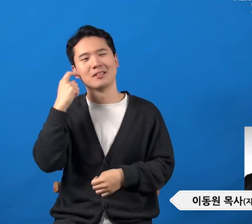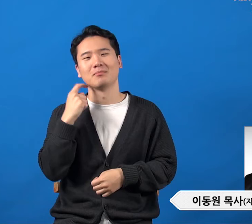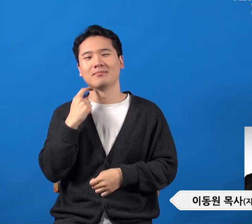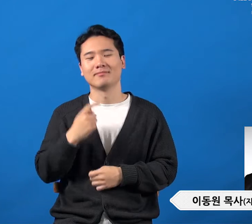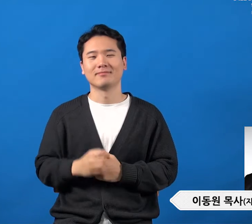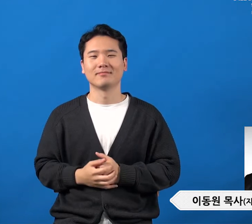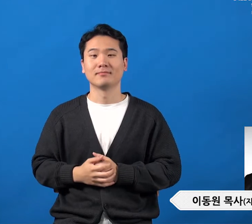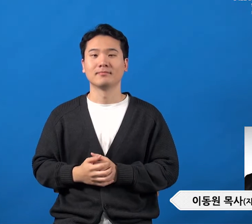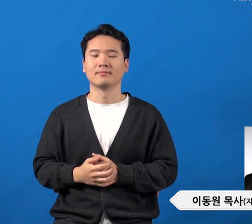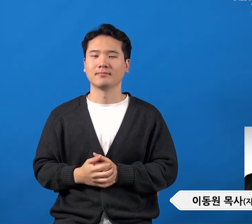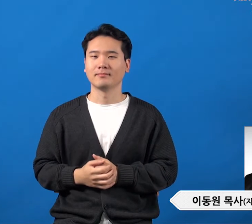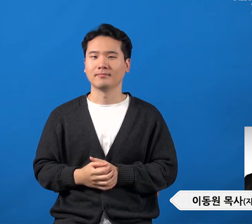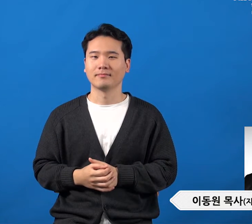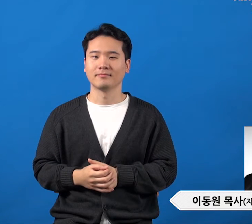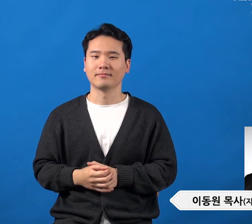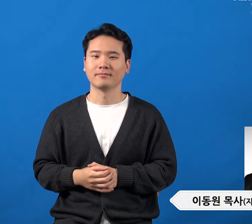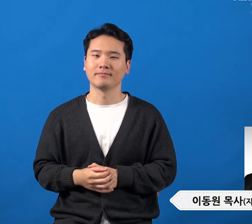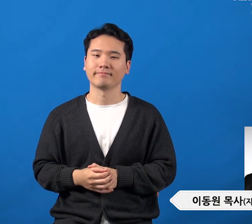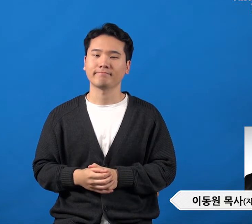느낌으로 읽었습니다.